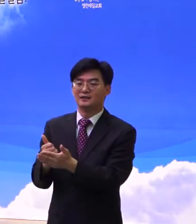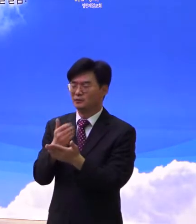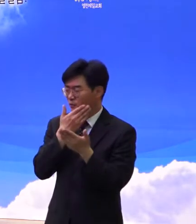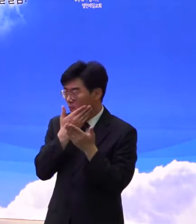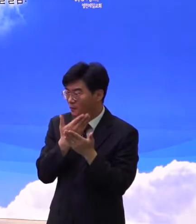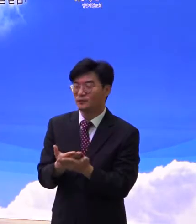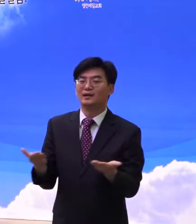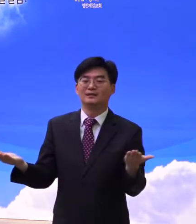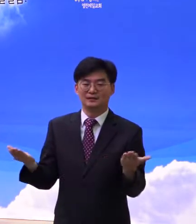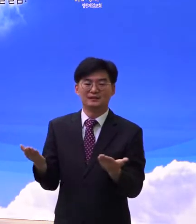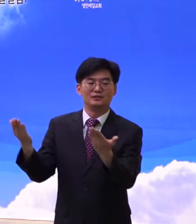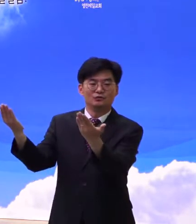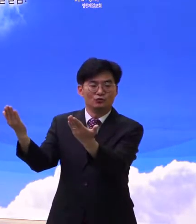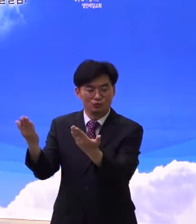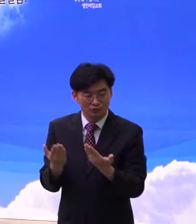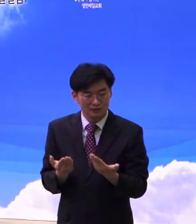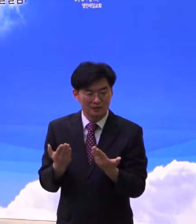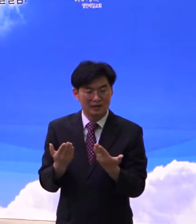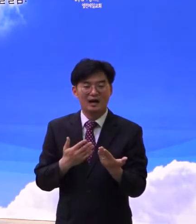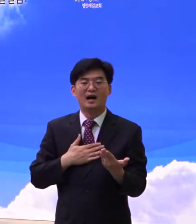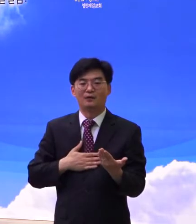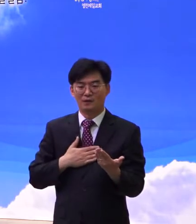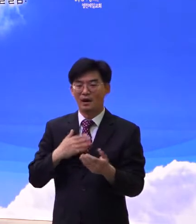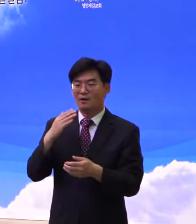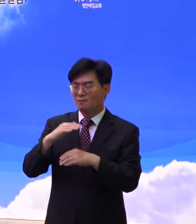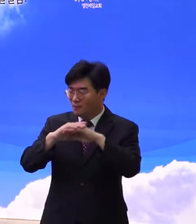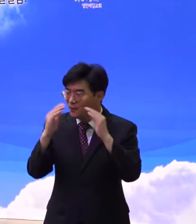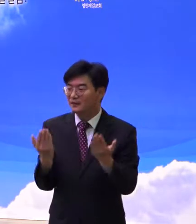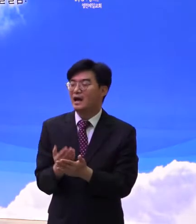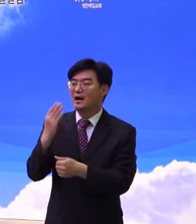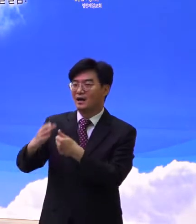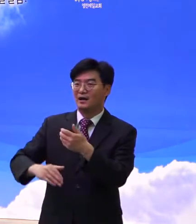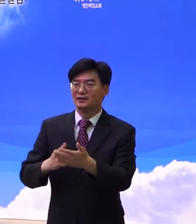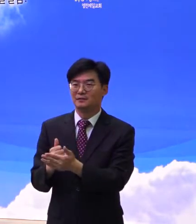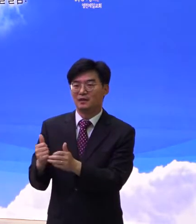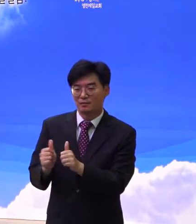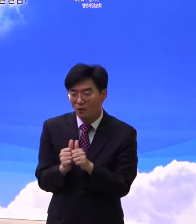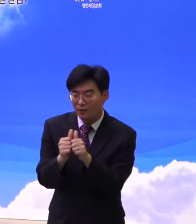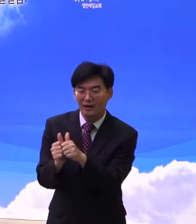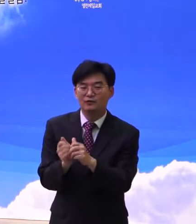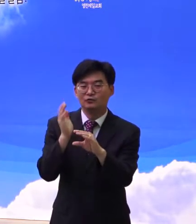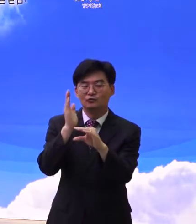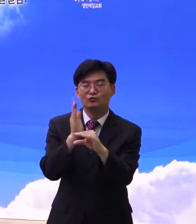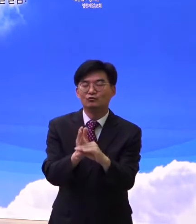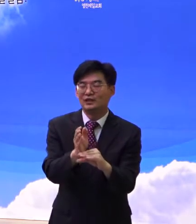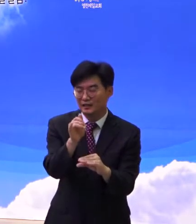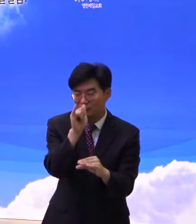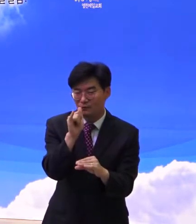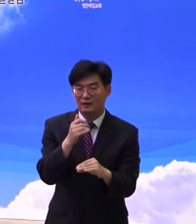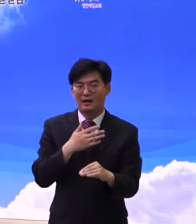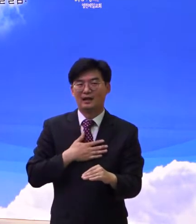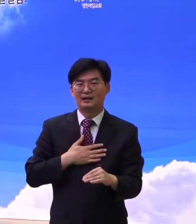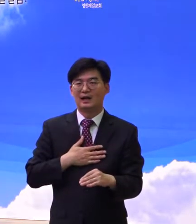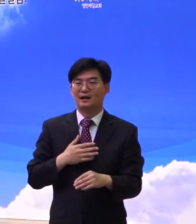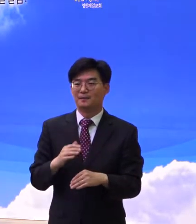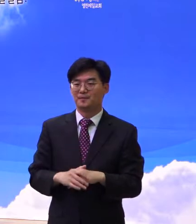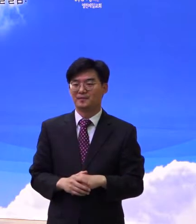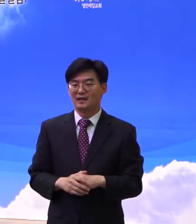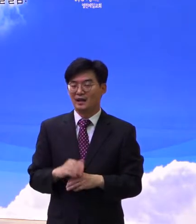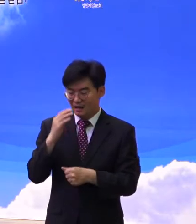허락하신 신기하고 놀라운 기적처럼 그렇게 사소한 일들 속에서 하나님이 주신 가치를 발견하게 되고